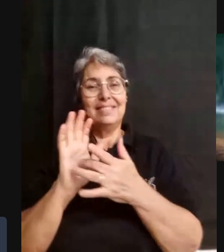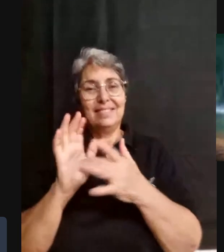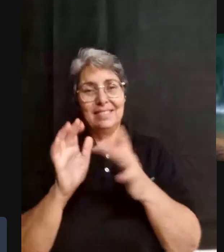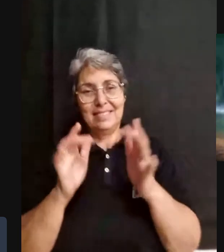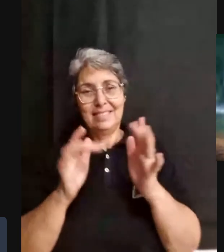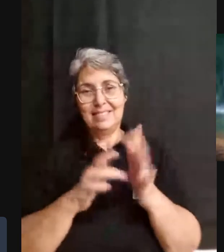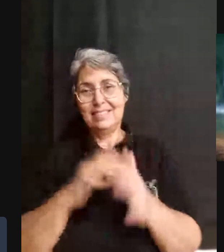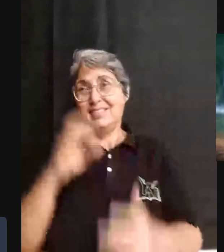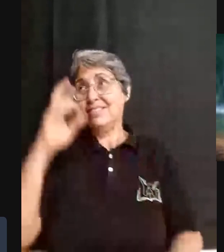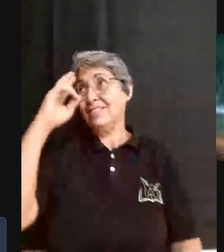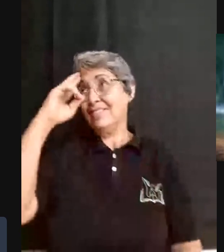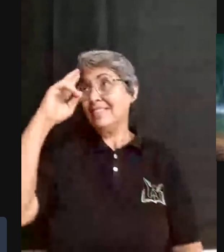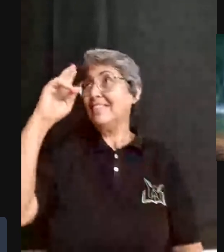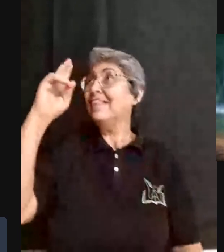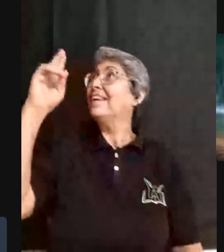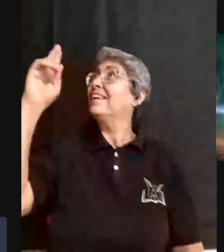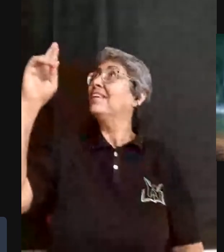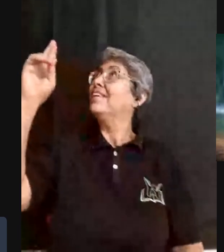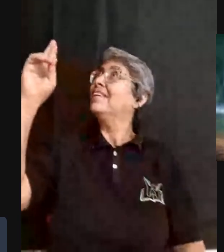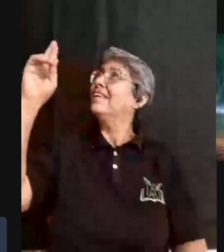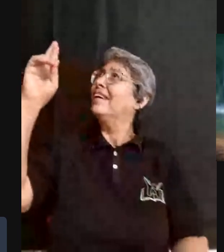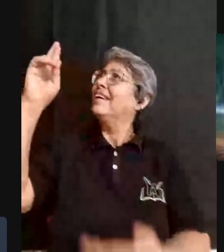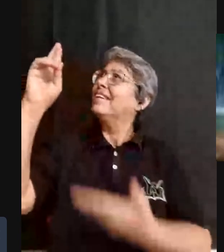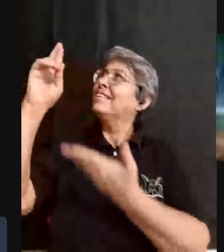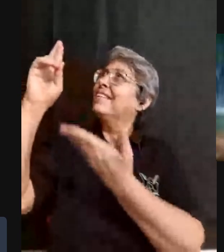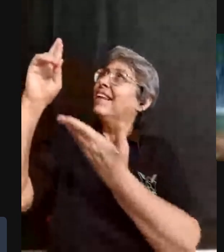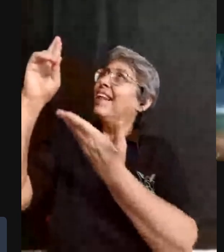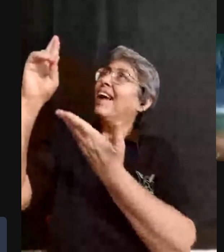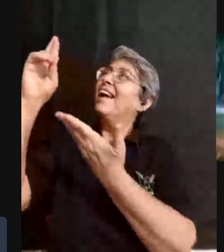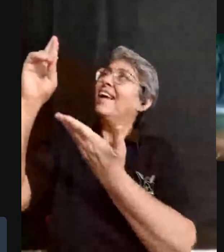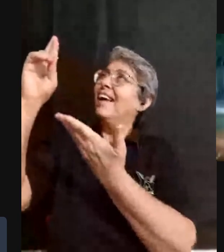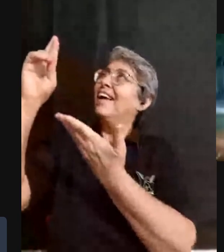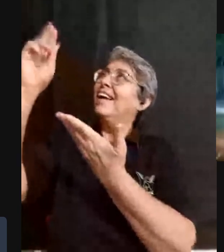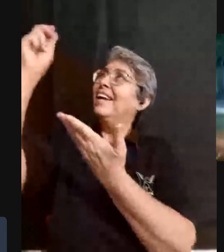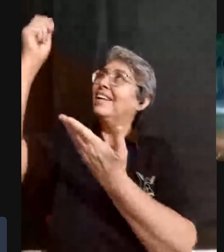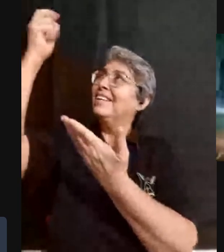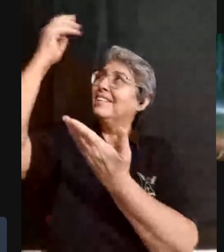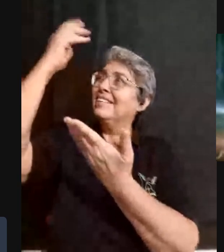sua graça, sim, eu